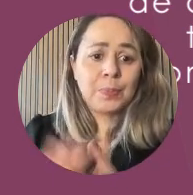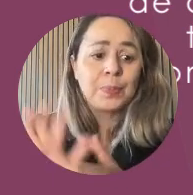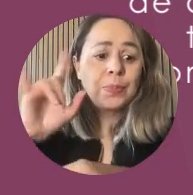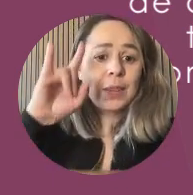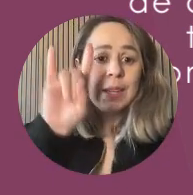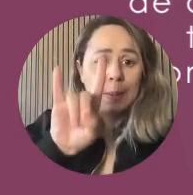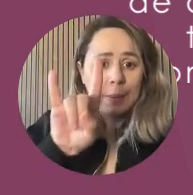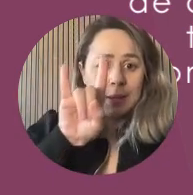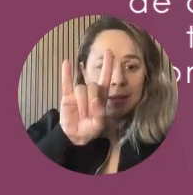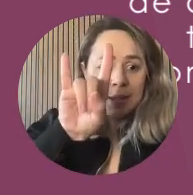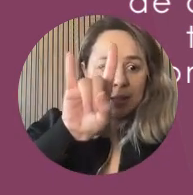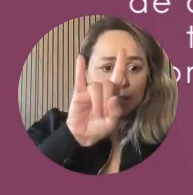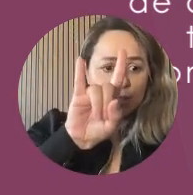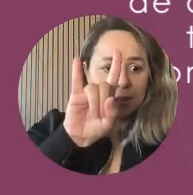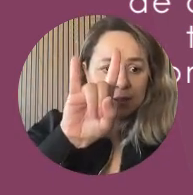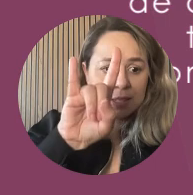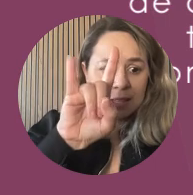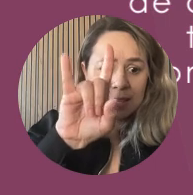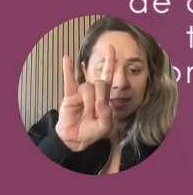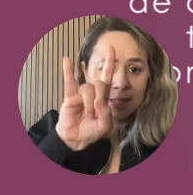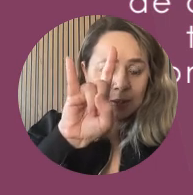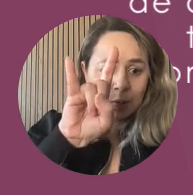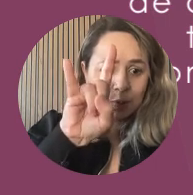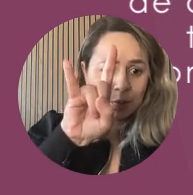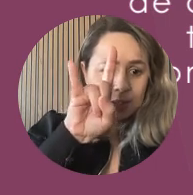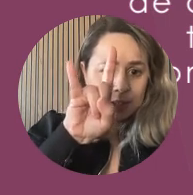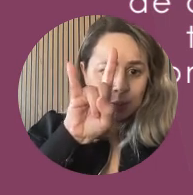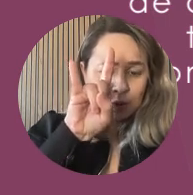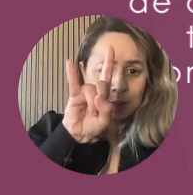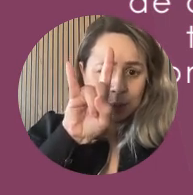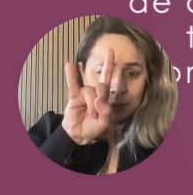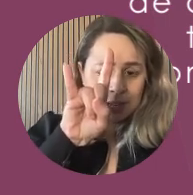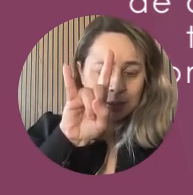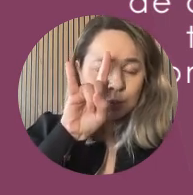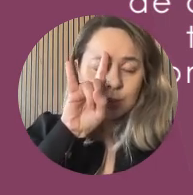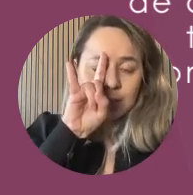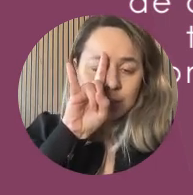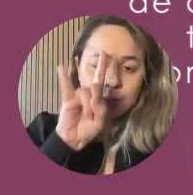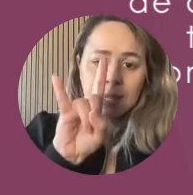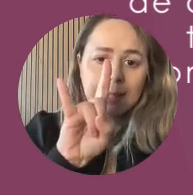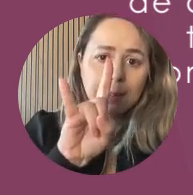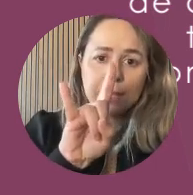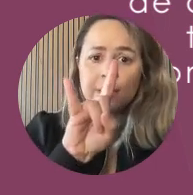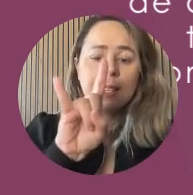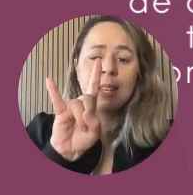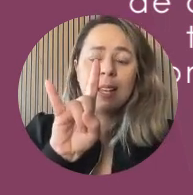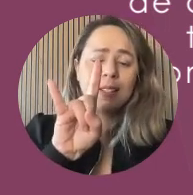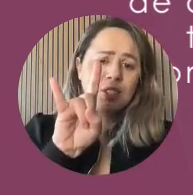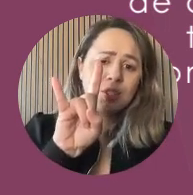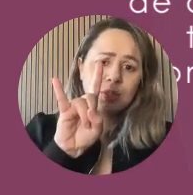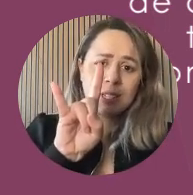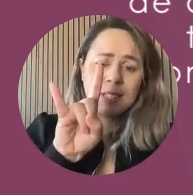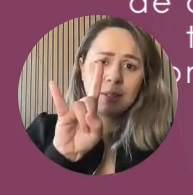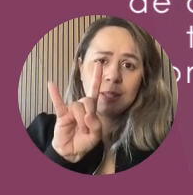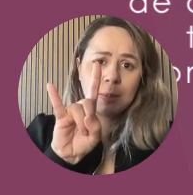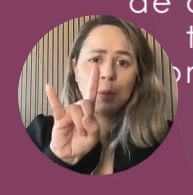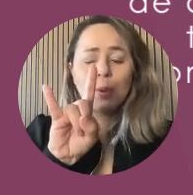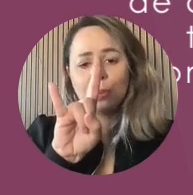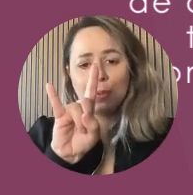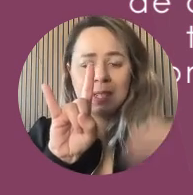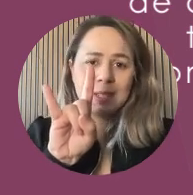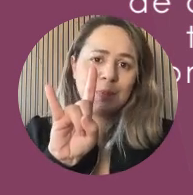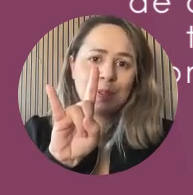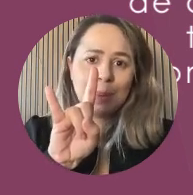mão, a gente vai fazer essa configuração de mão, tá? Tudo dentro da Libras, a gente utiliza o